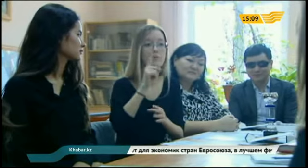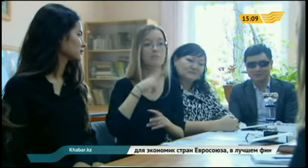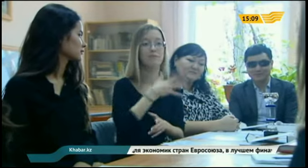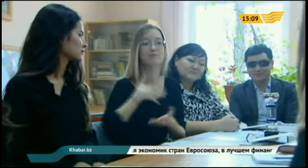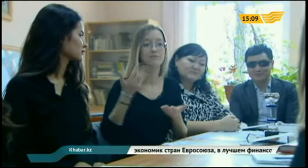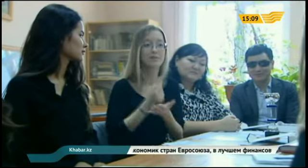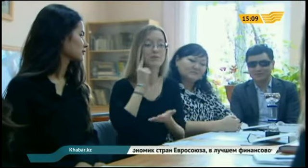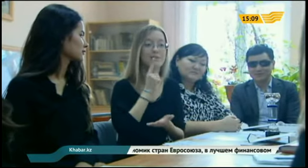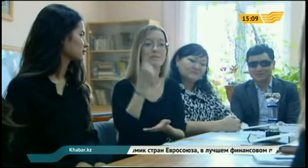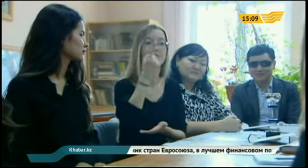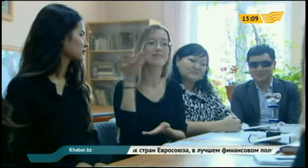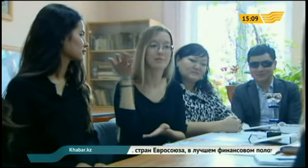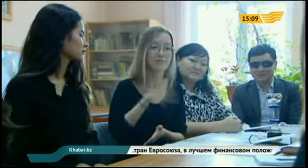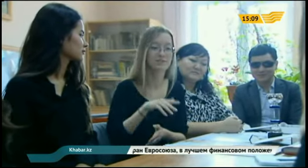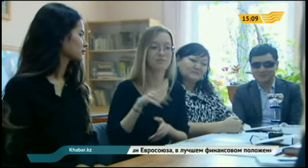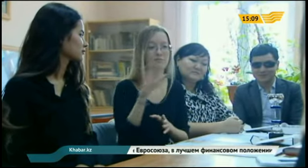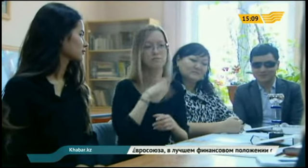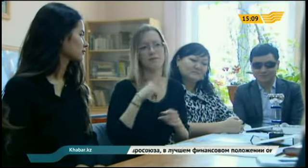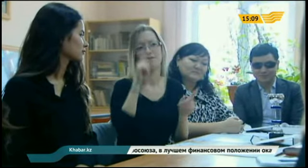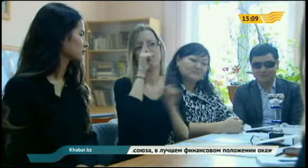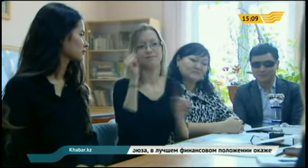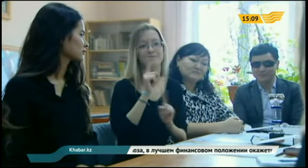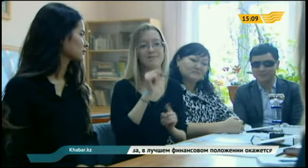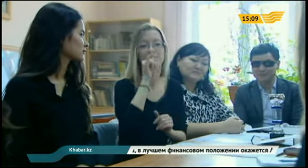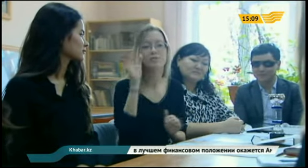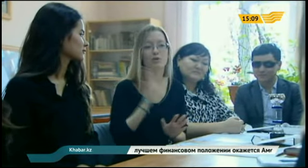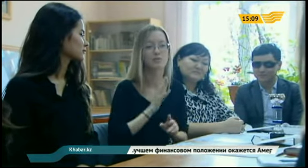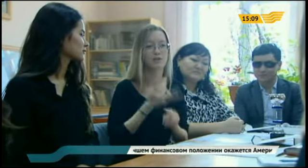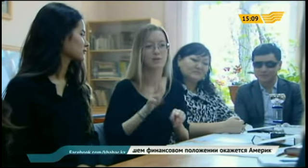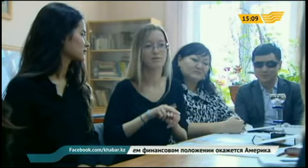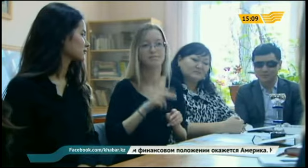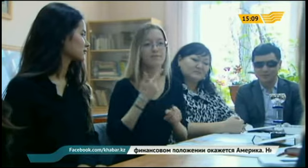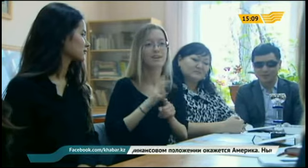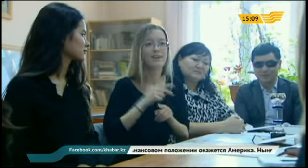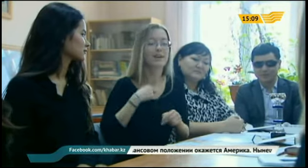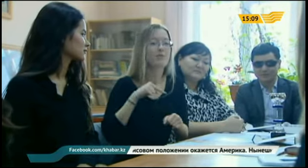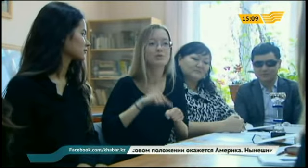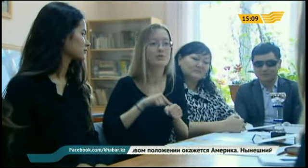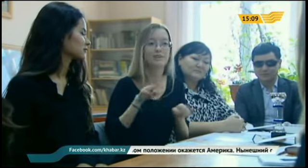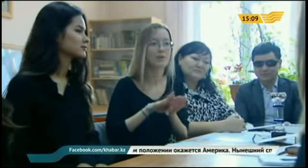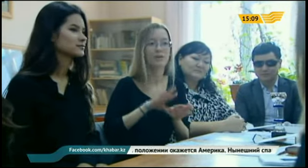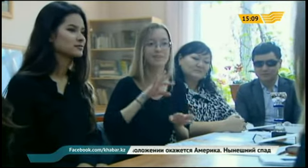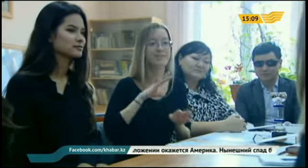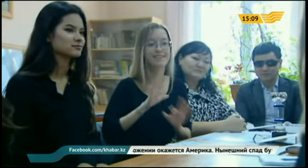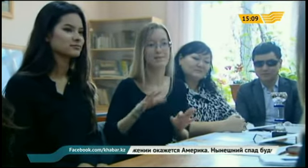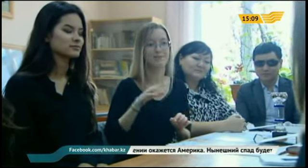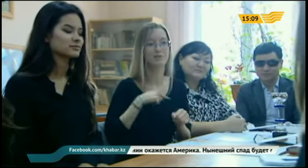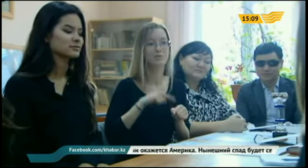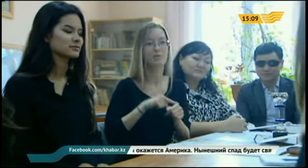но когда начинаешь петь, обо всем этом забываешь, вдохновляешься и поешь. Я была в шоке, когда поняла, что мы победили. Казахстан впервые в